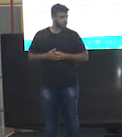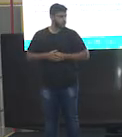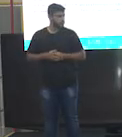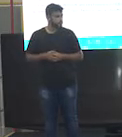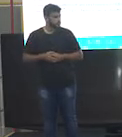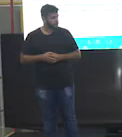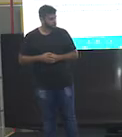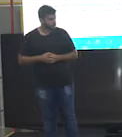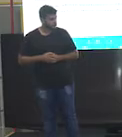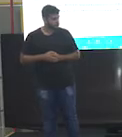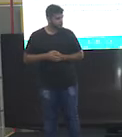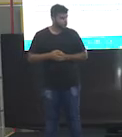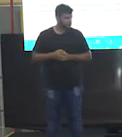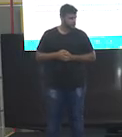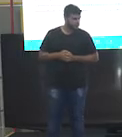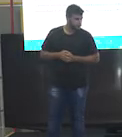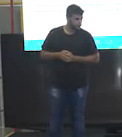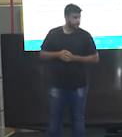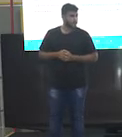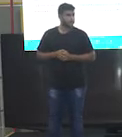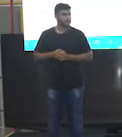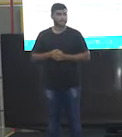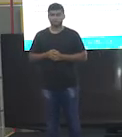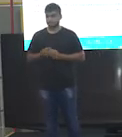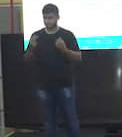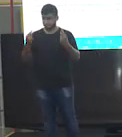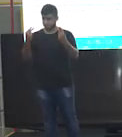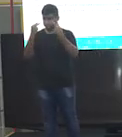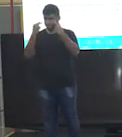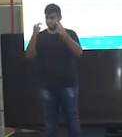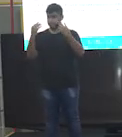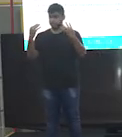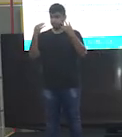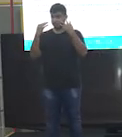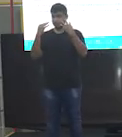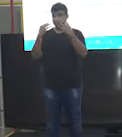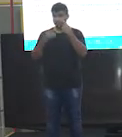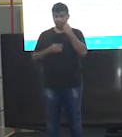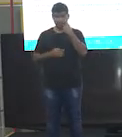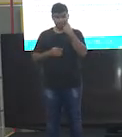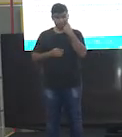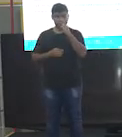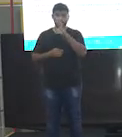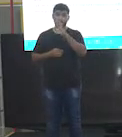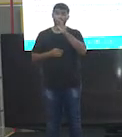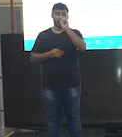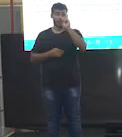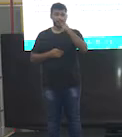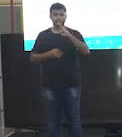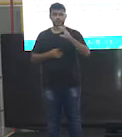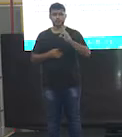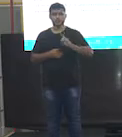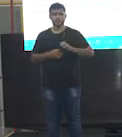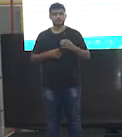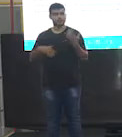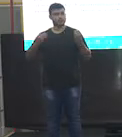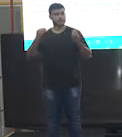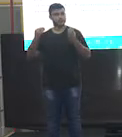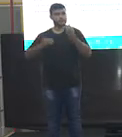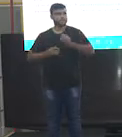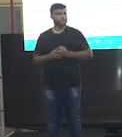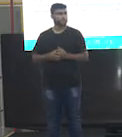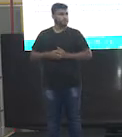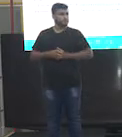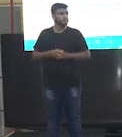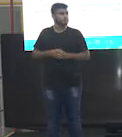Gente, podem olhar só para mim, em qualquer canto que vocês estejam conseguindo me ver.